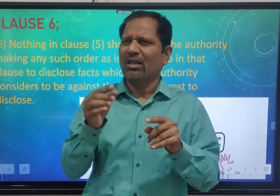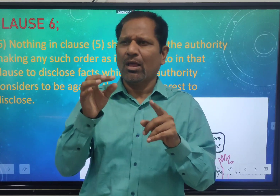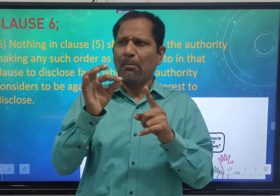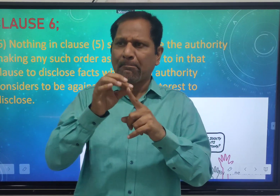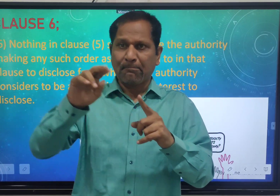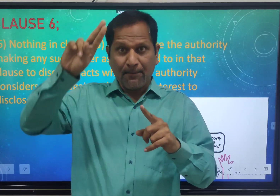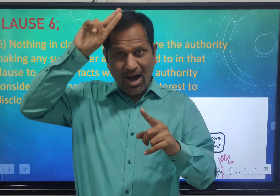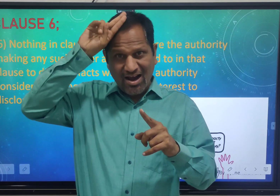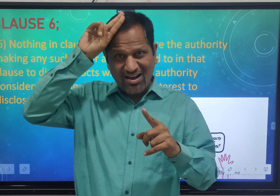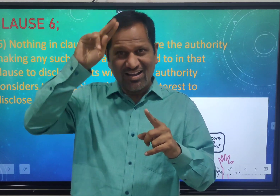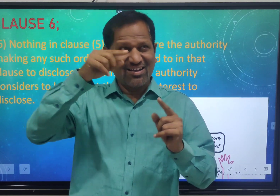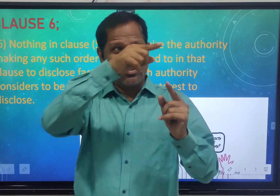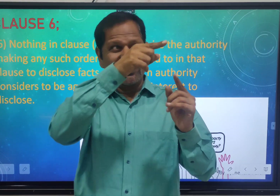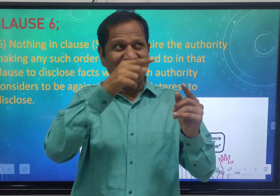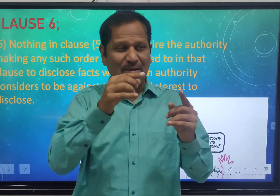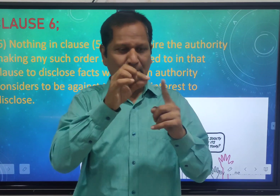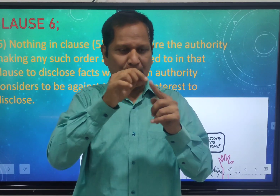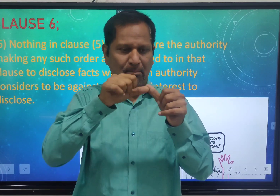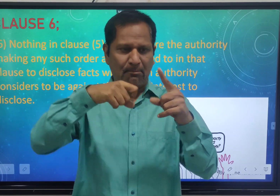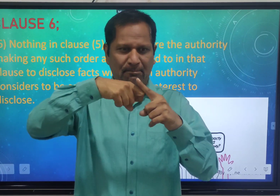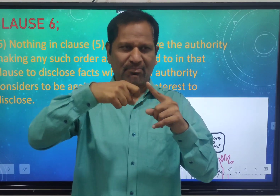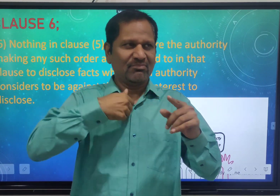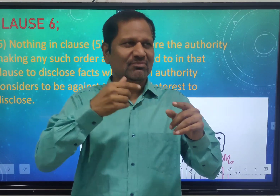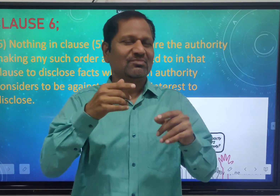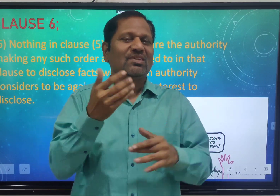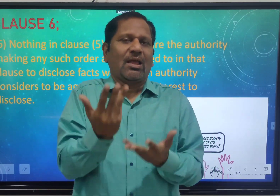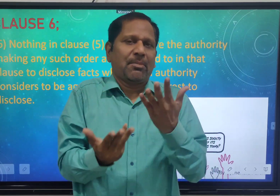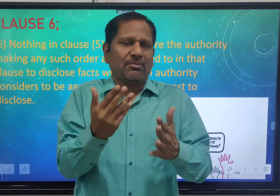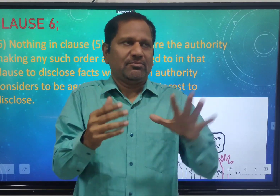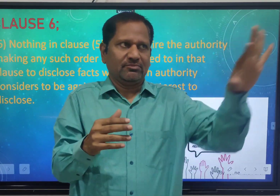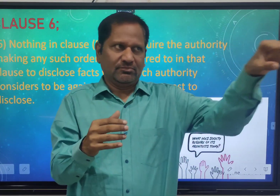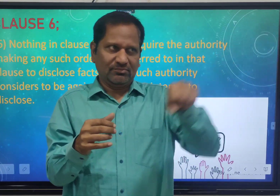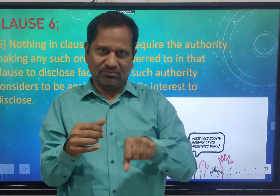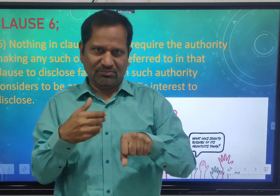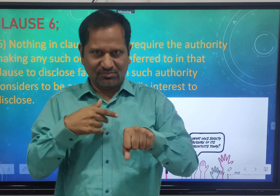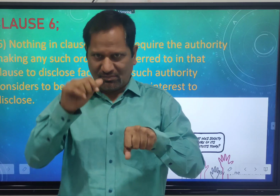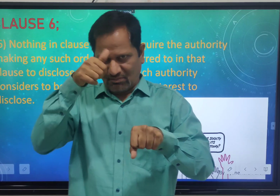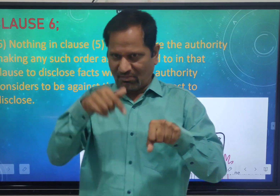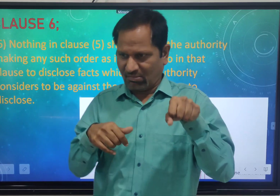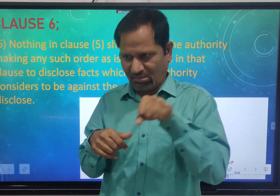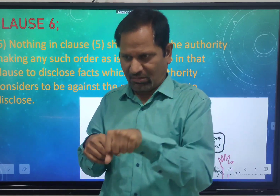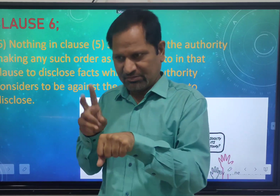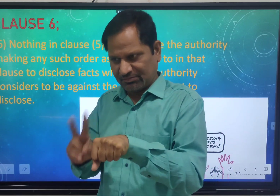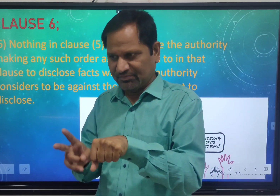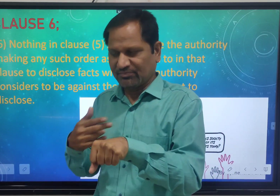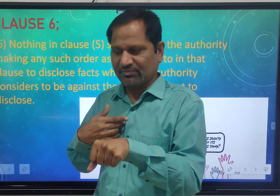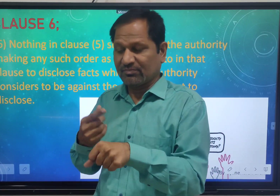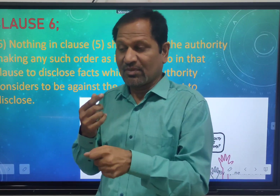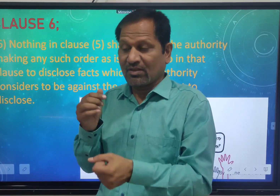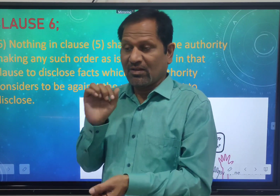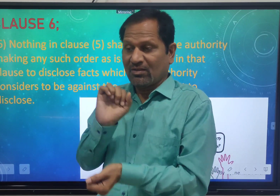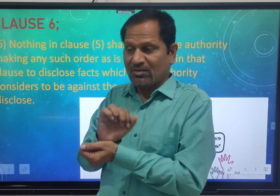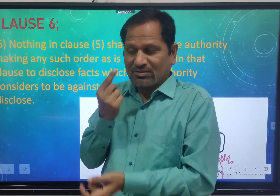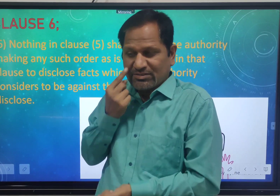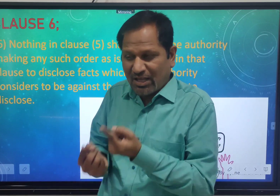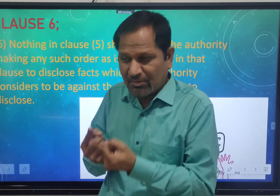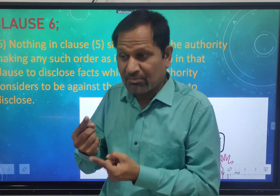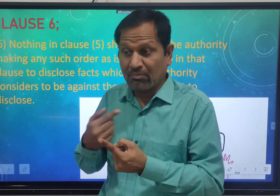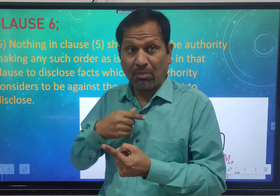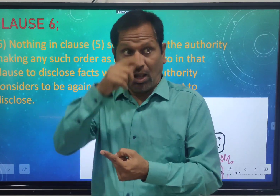तो बताई जा सकती हैं, लेकिन कुछ चीज़ें पब्लिक इंटरेस्ट से हटकर होती हैं। अननेसेसरी उसमें इंटरफेरेंस,